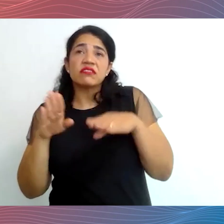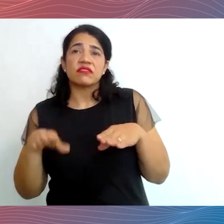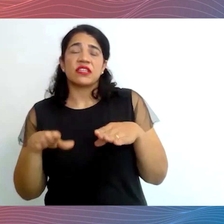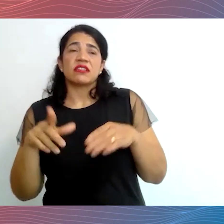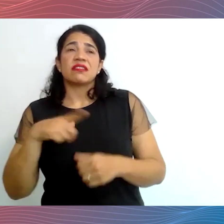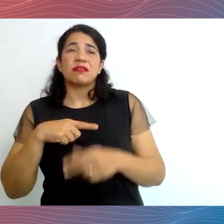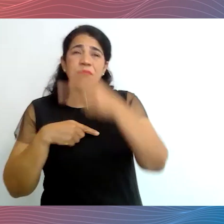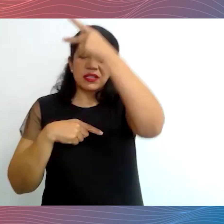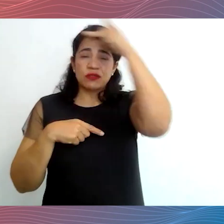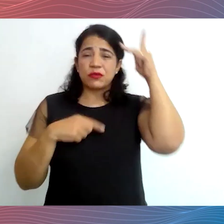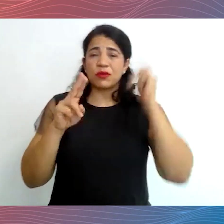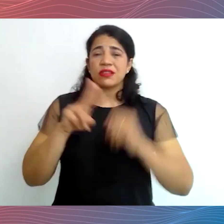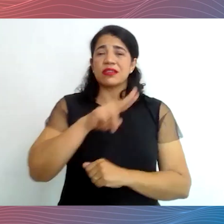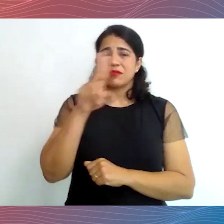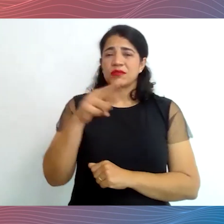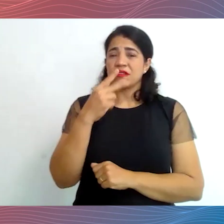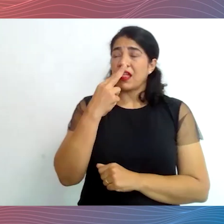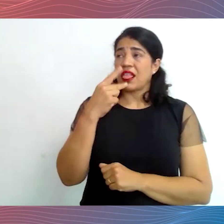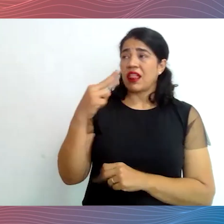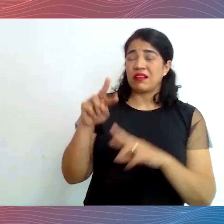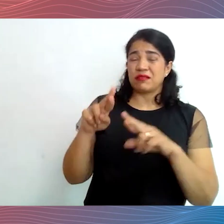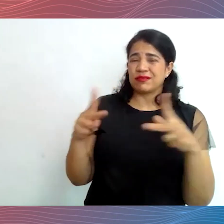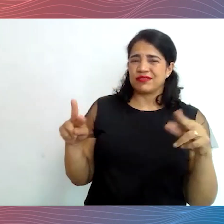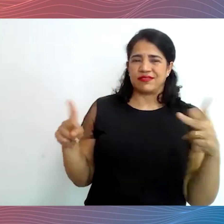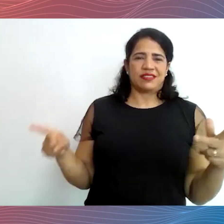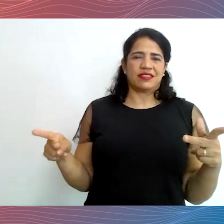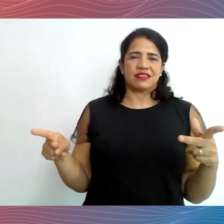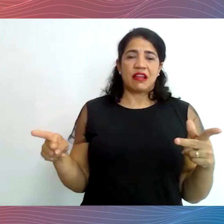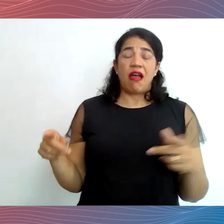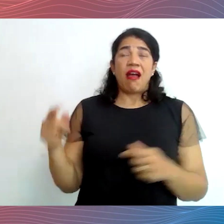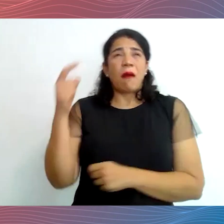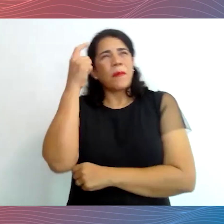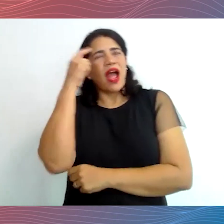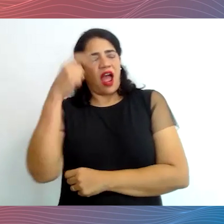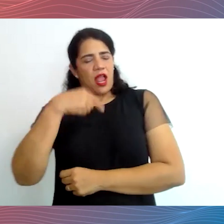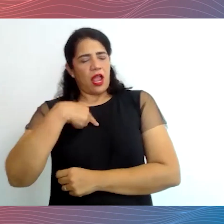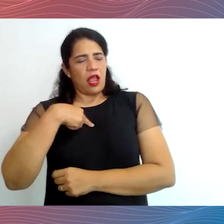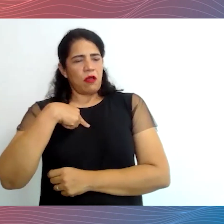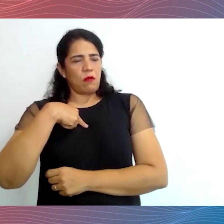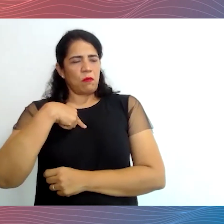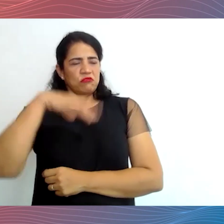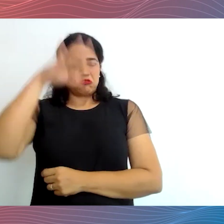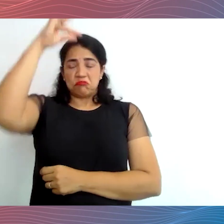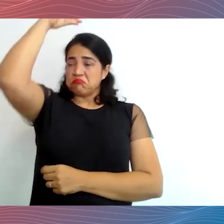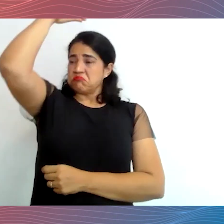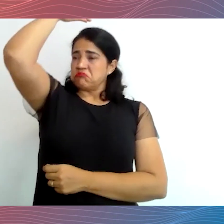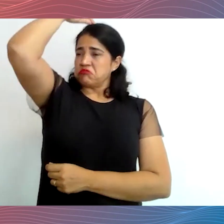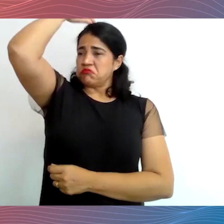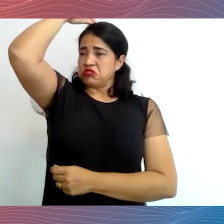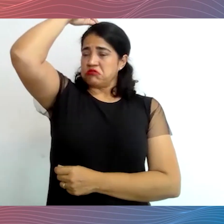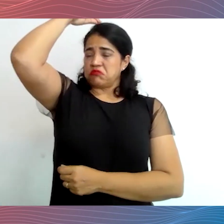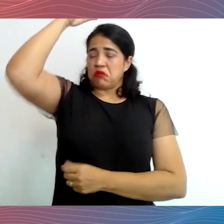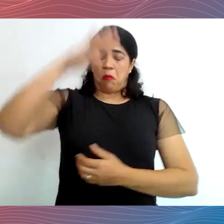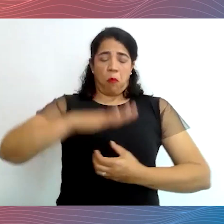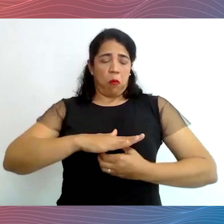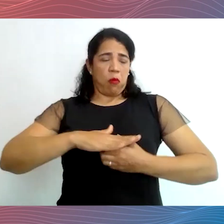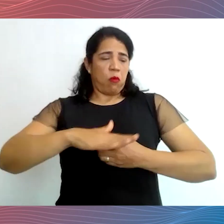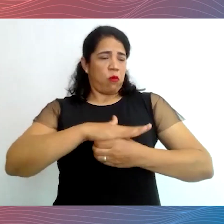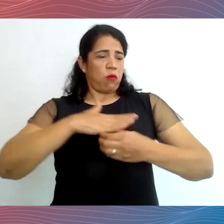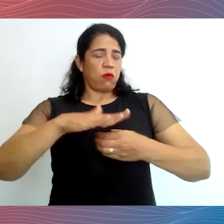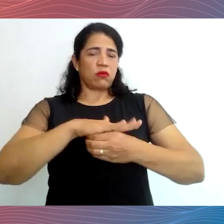não ganham nada. Então esse é uma extremidade, falar em línguas. Mas,